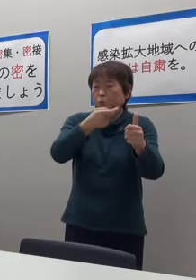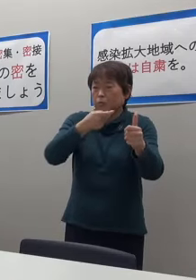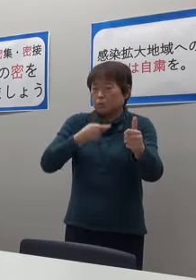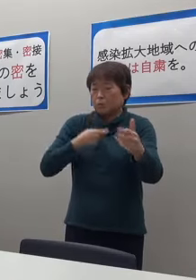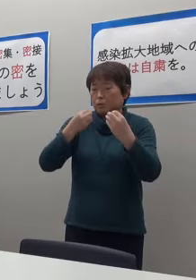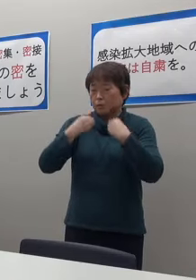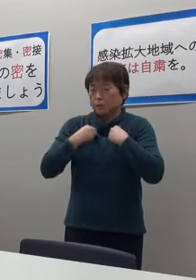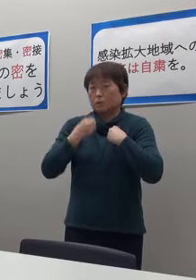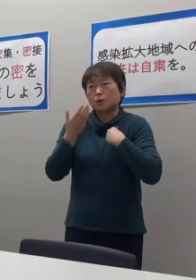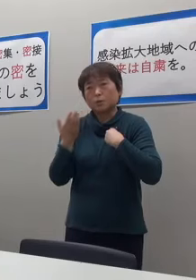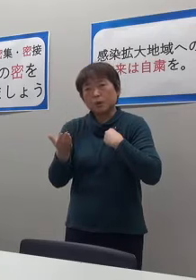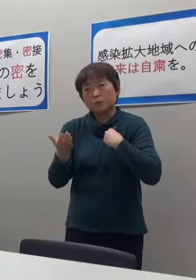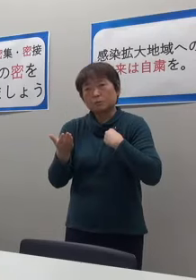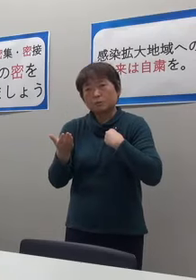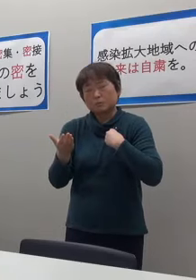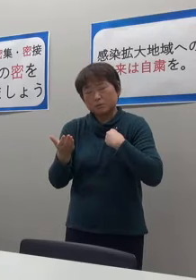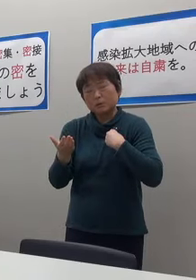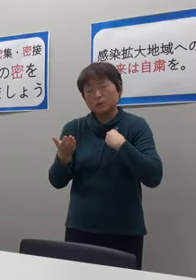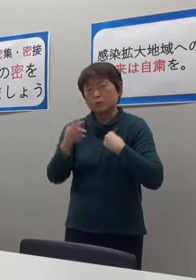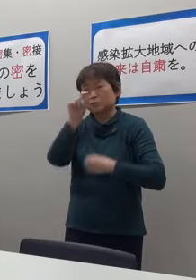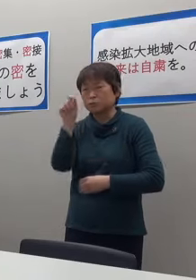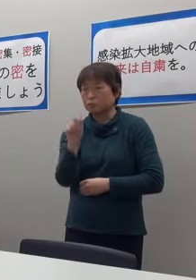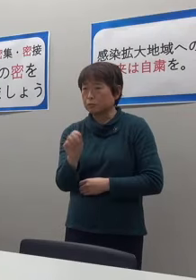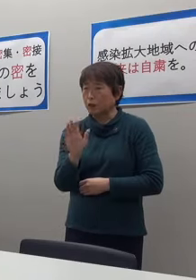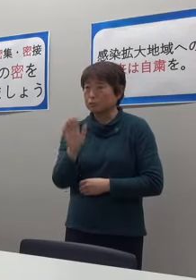ですけど、あの分母がどのぐらいだったかっていうのを教えてもらっています。